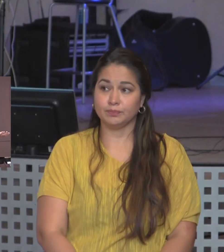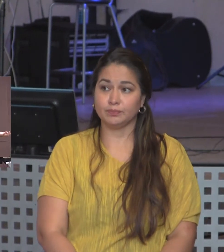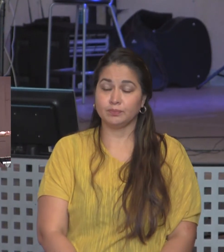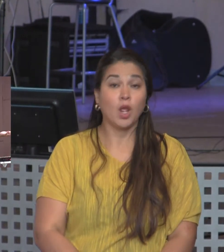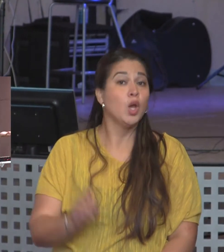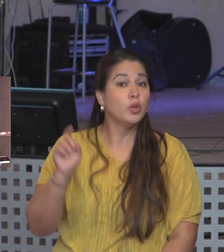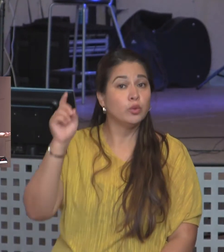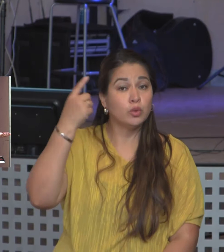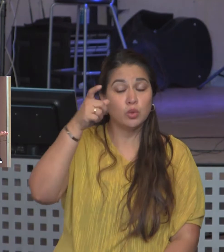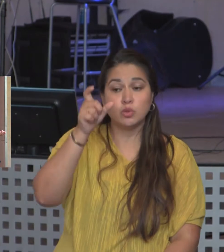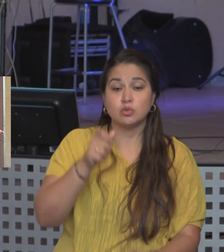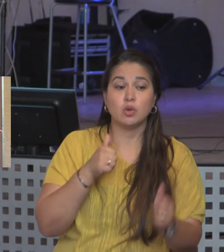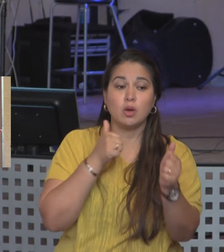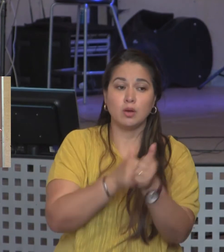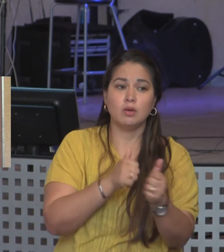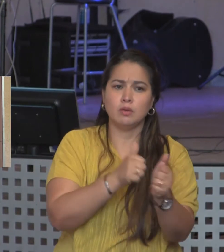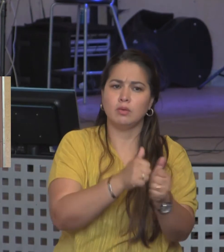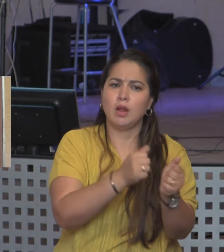oído.